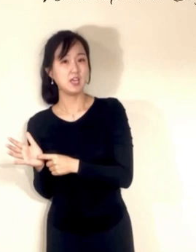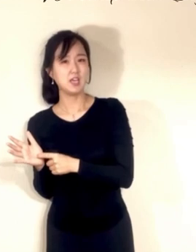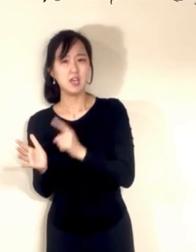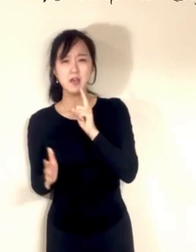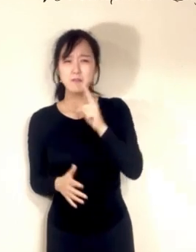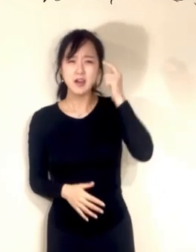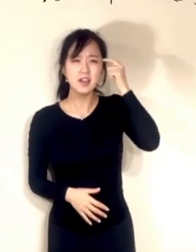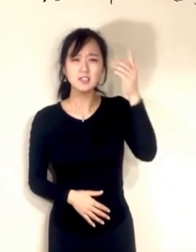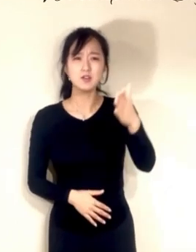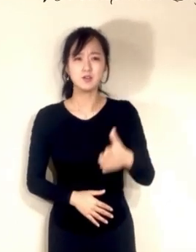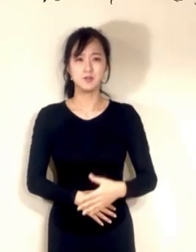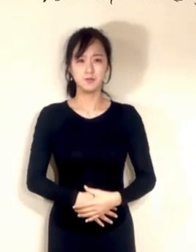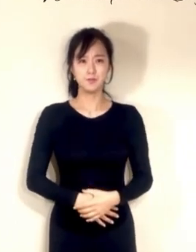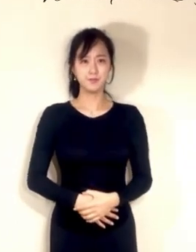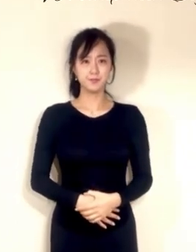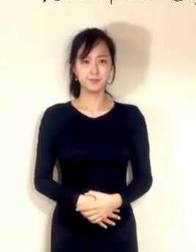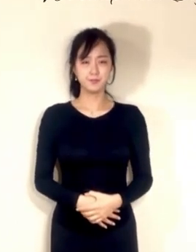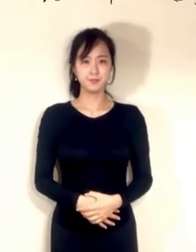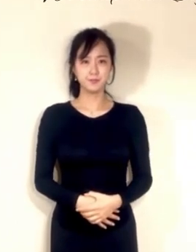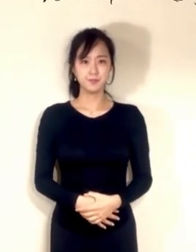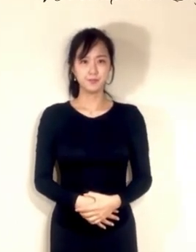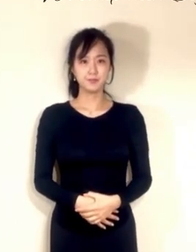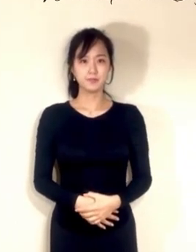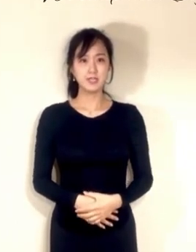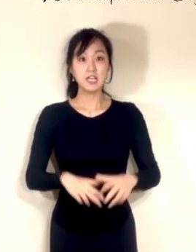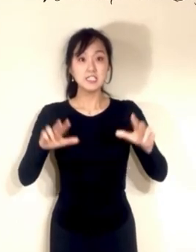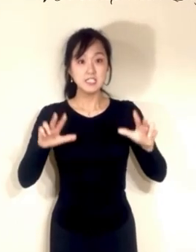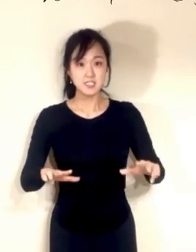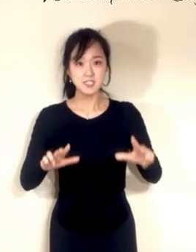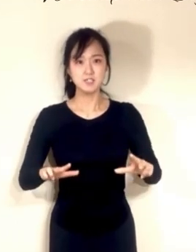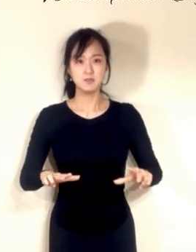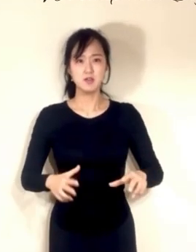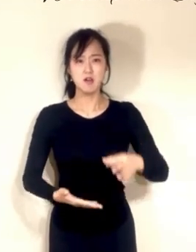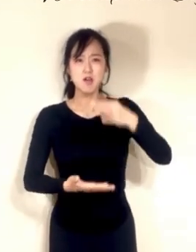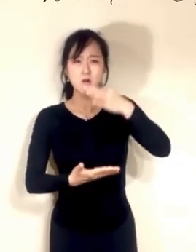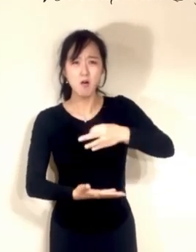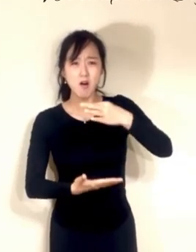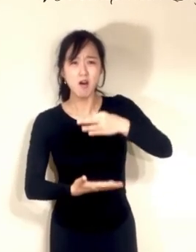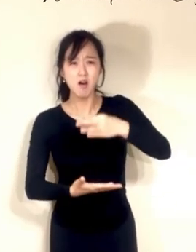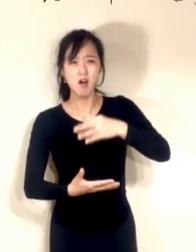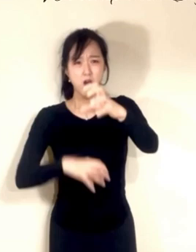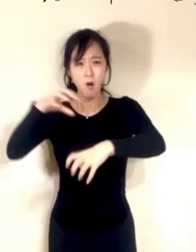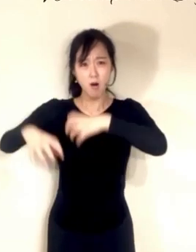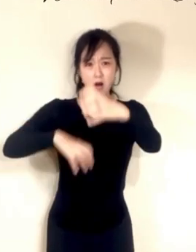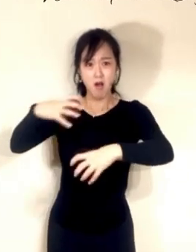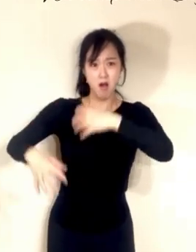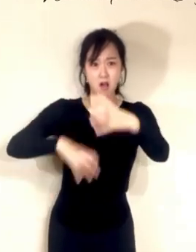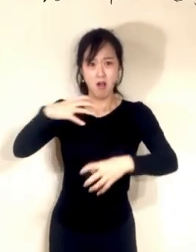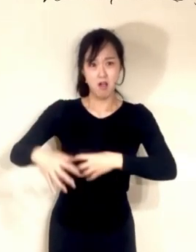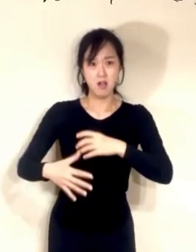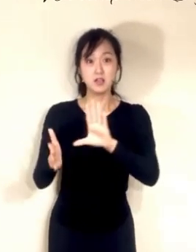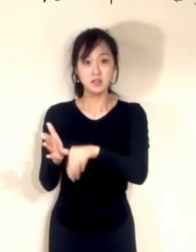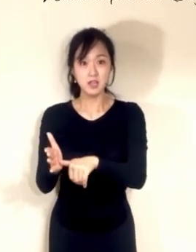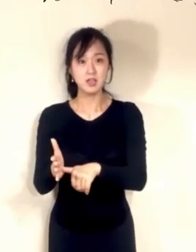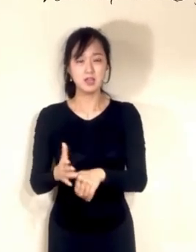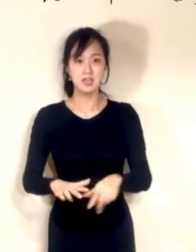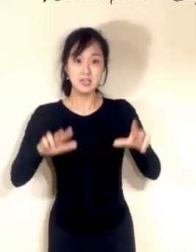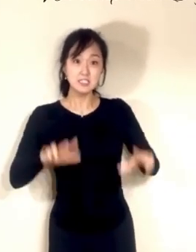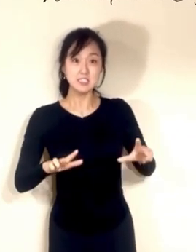중요하지 라고 말하고 있었습니까? 지금은 돈을 벌어야 될